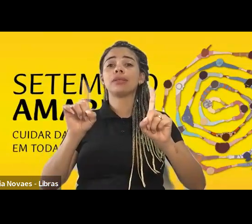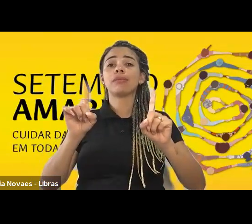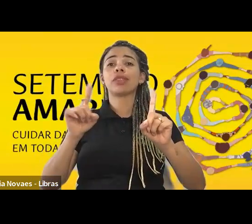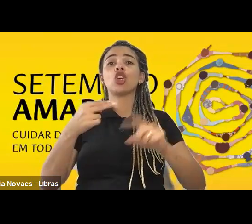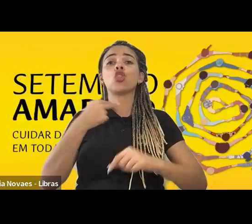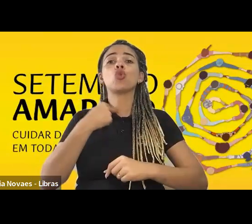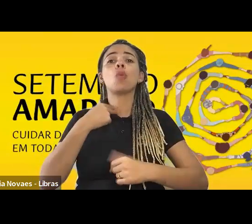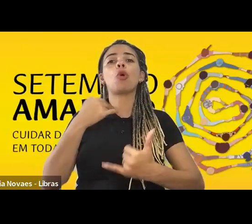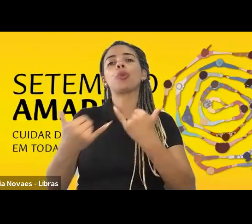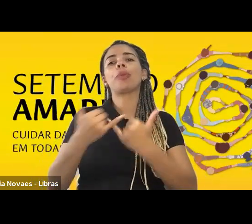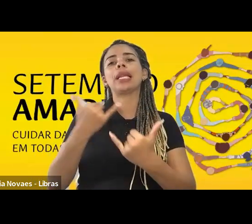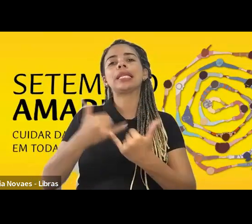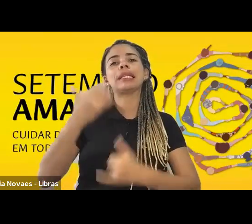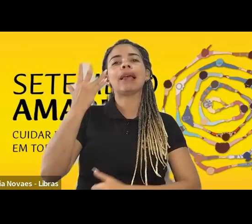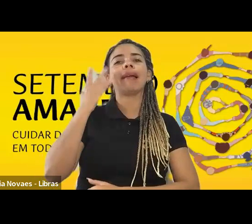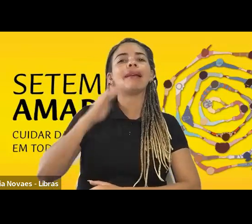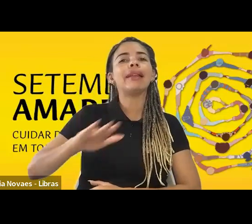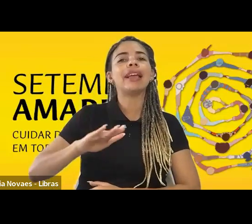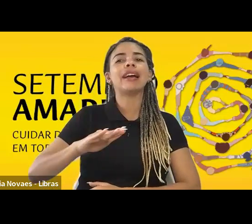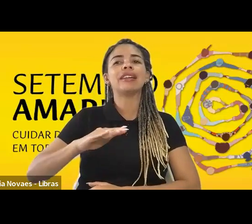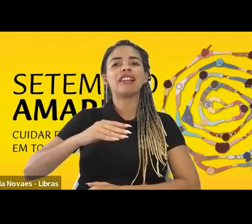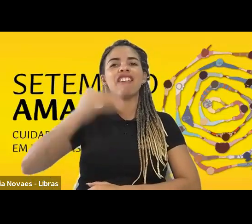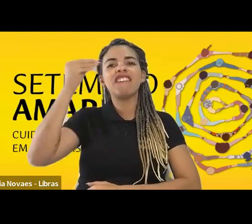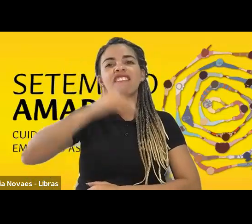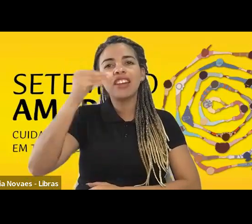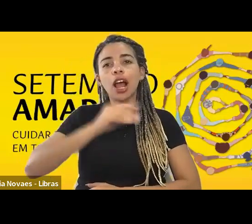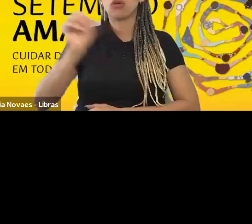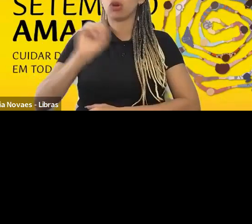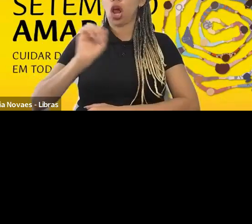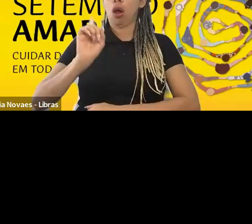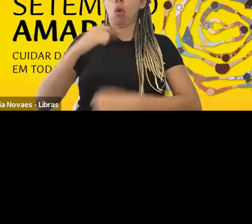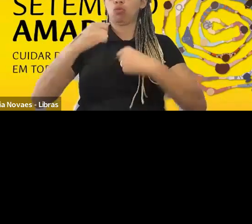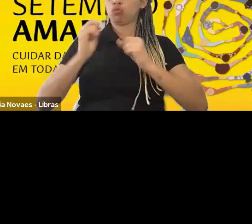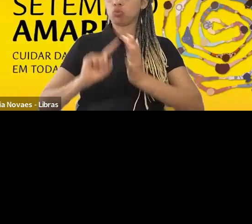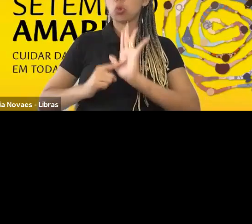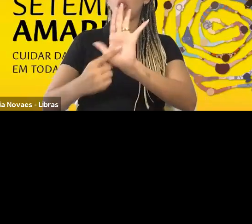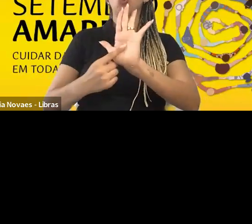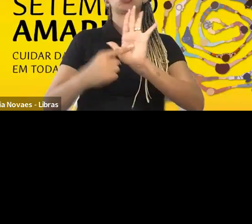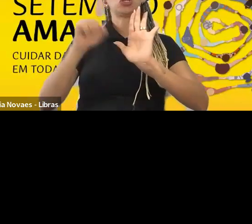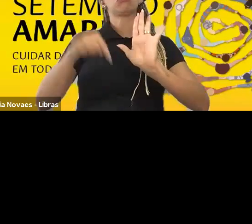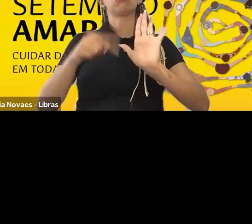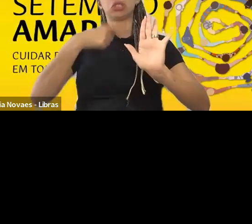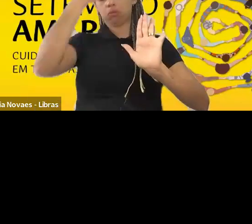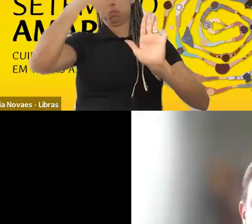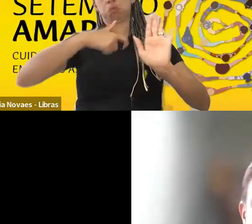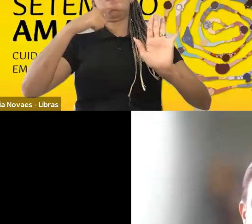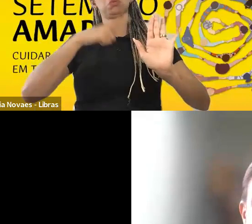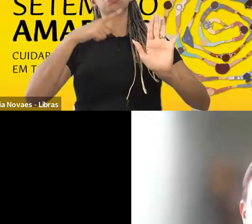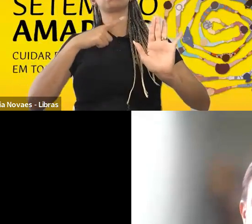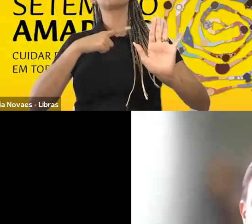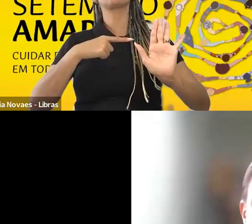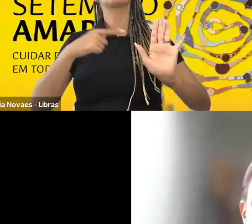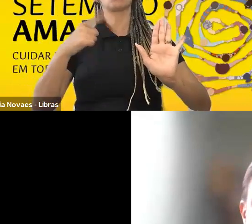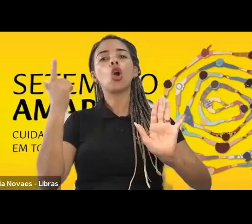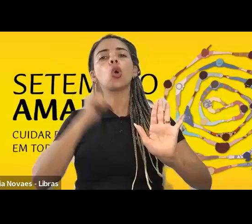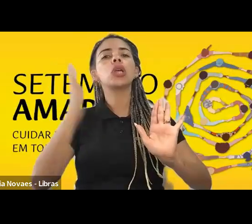de parecer frágil. Ele precisa demonstrar que ele é para que ele consiga essa autonomia que ele tanto espera e que nós possamos